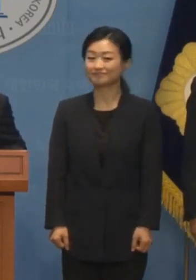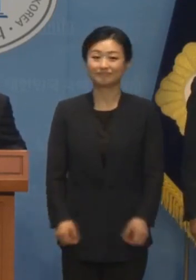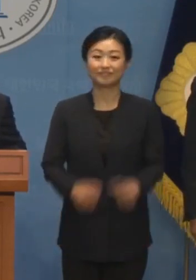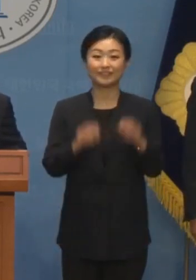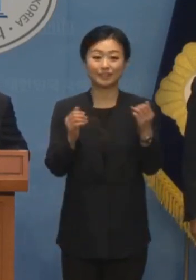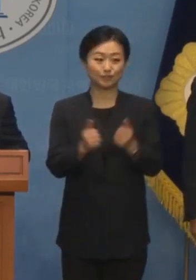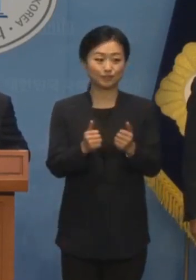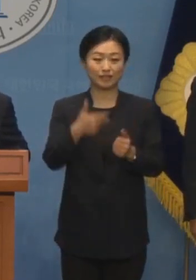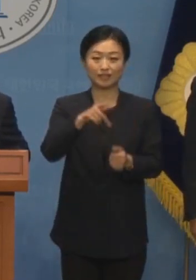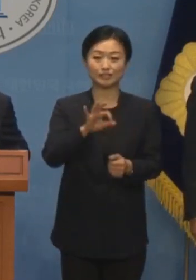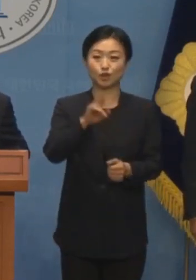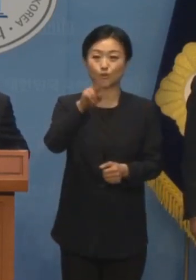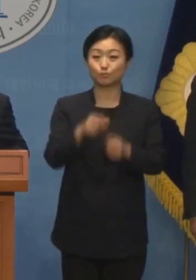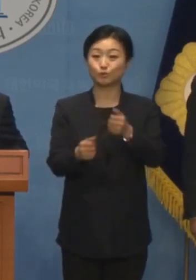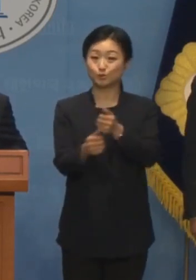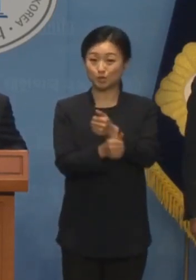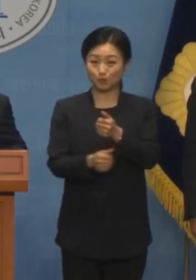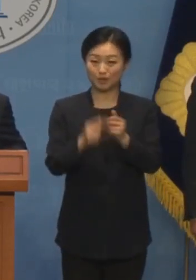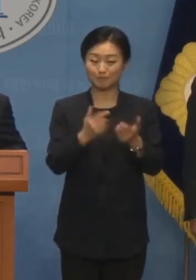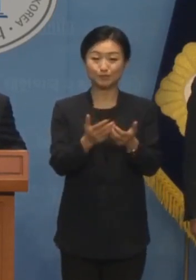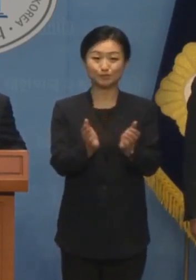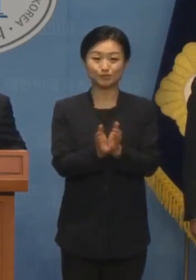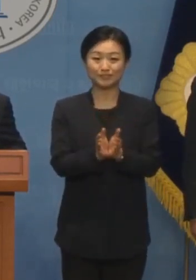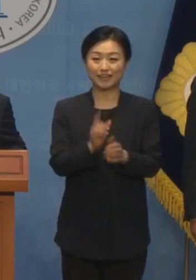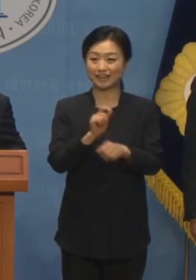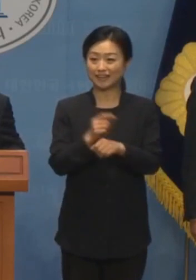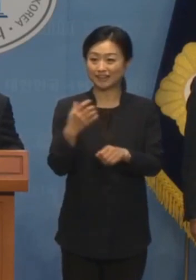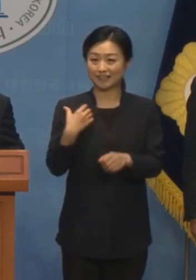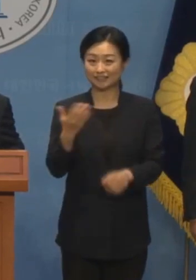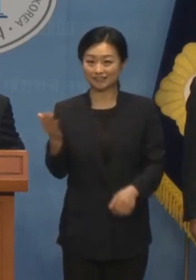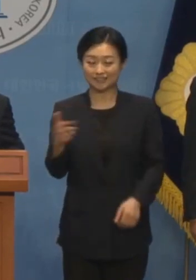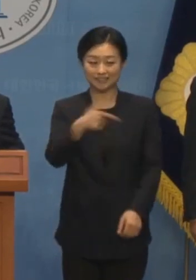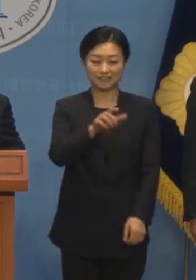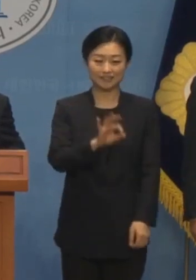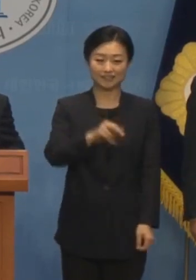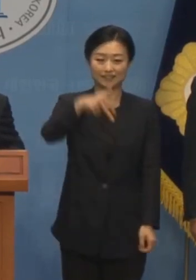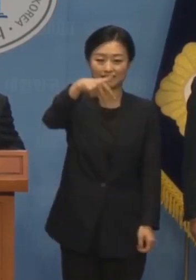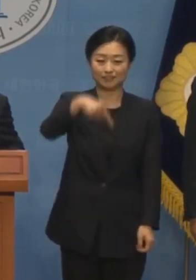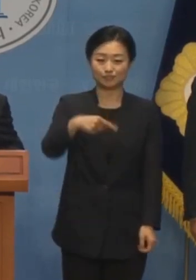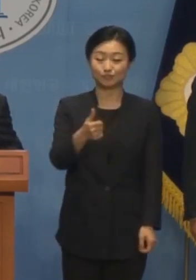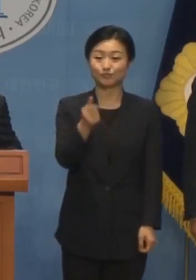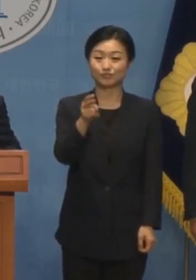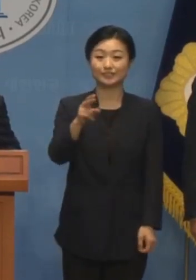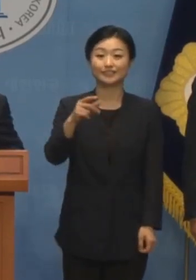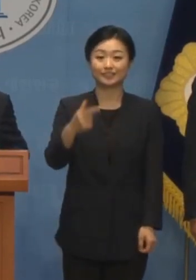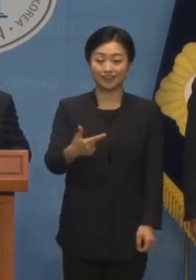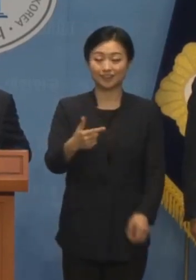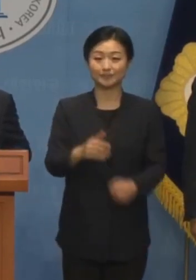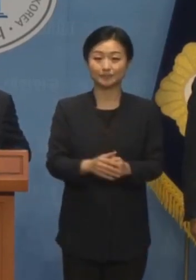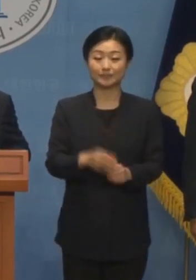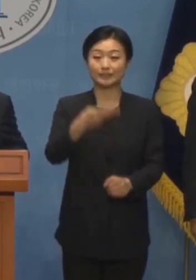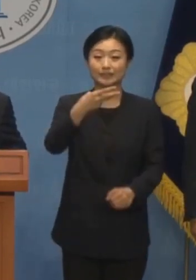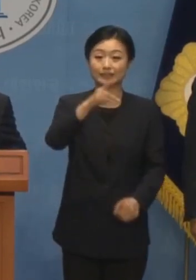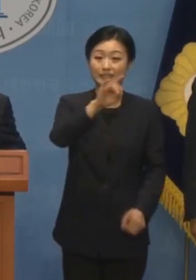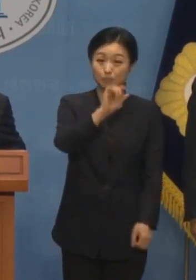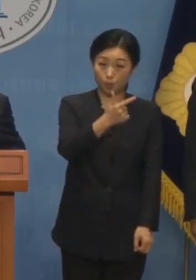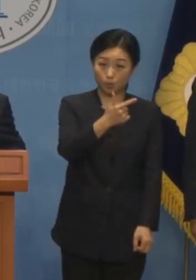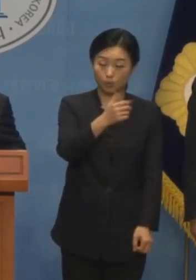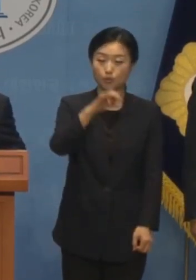국회 정무위원회 더불어민주당 간사 강준현 의원입니다. 티몬